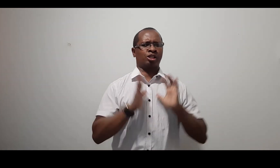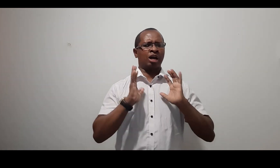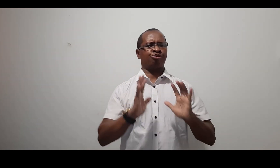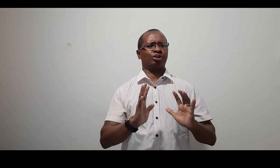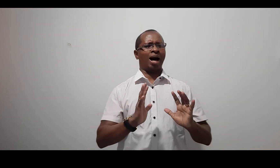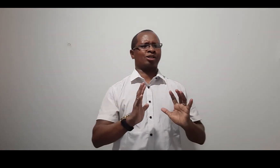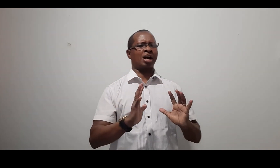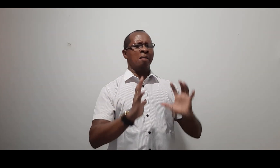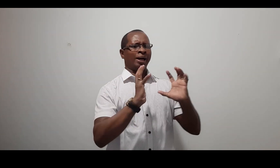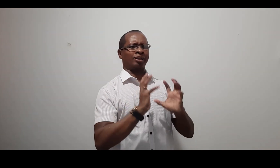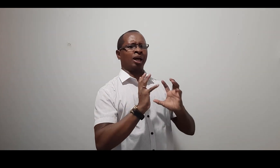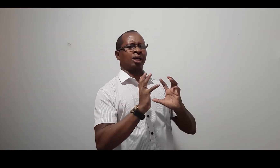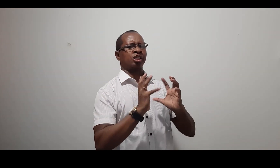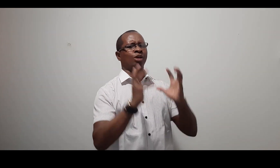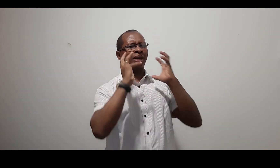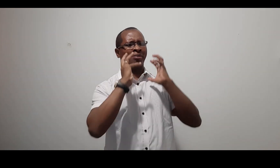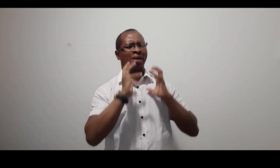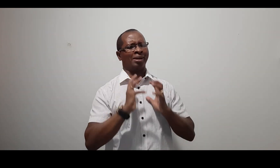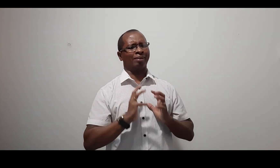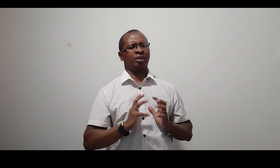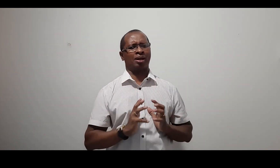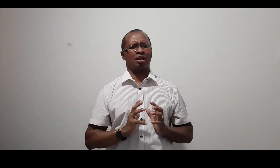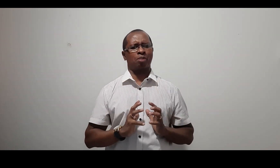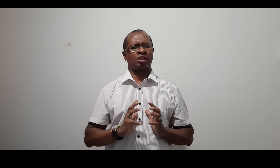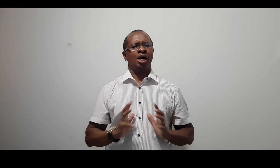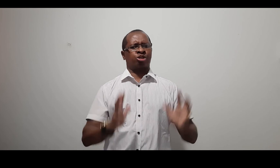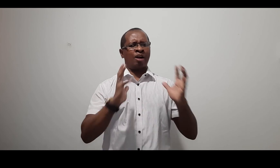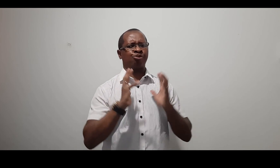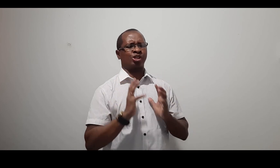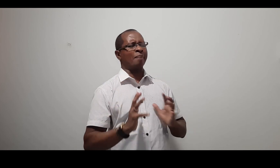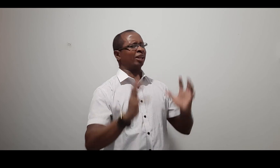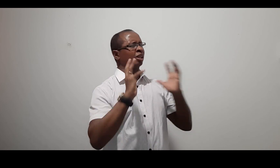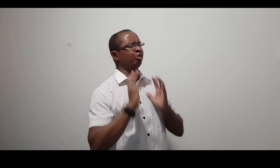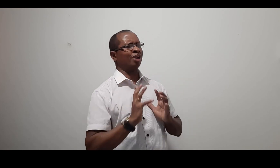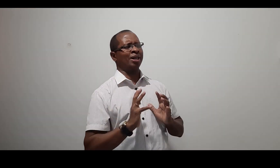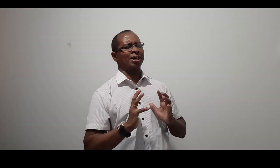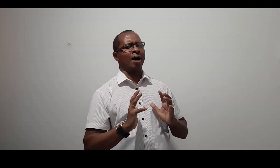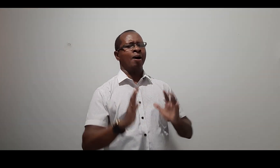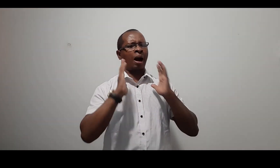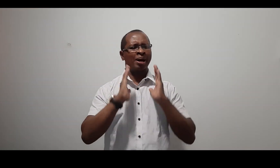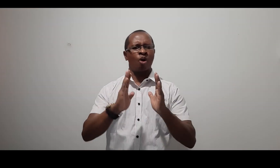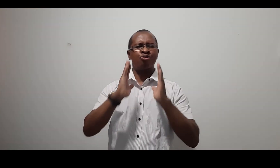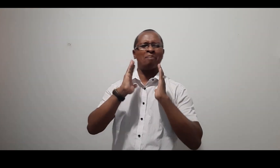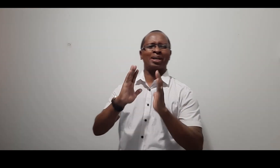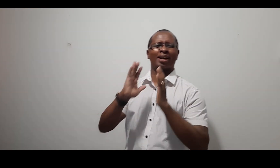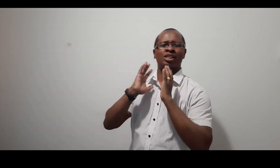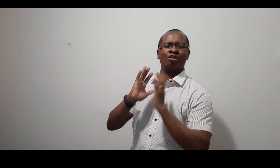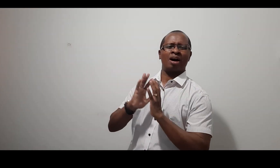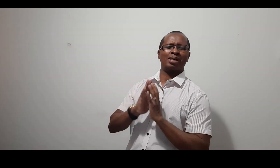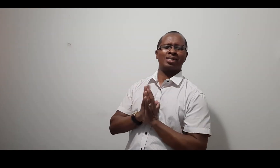Zan futak zan mangeta eta isanam te yainan te nandeman. Zan fui zan maita si faliena rama non famarina na sin fama